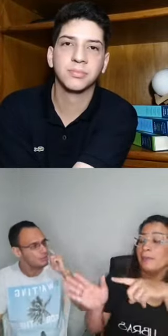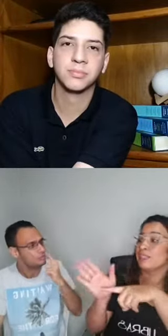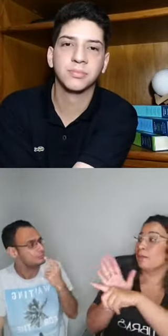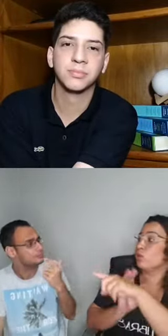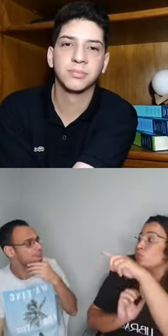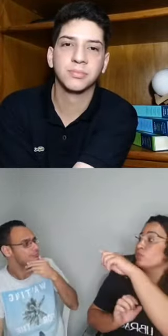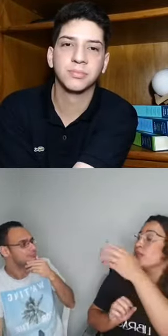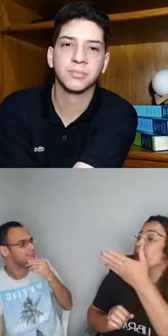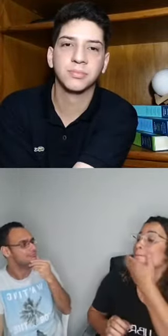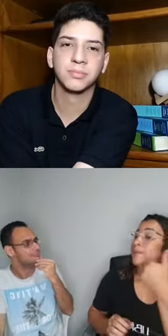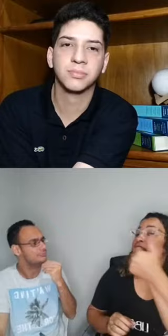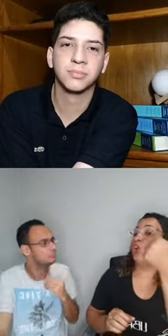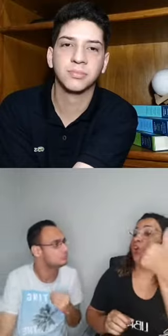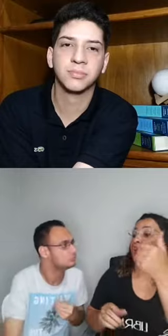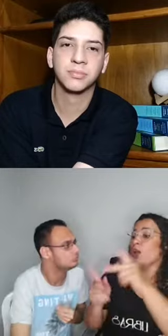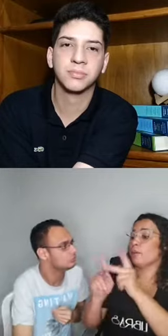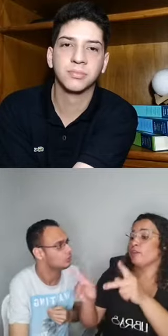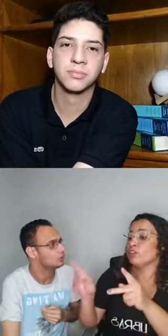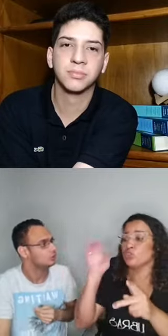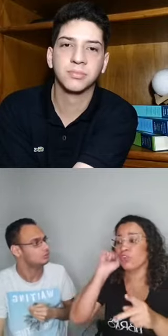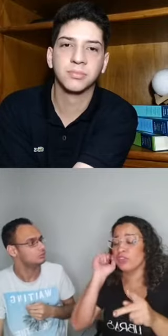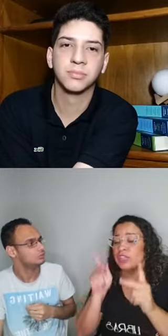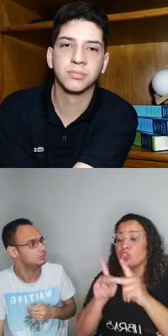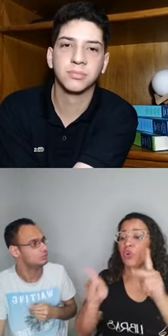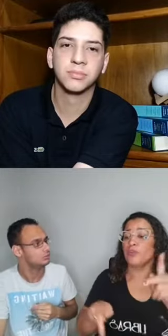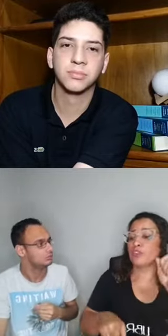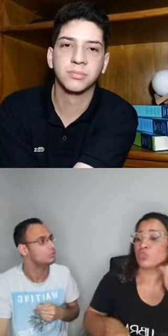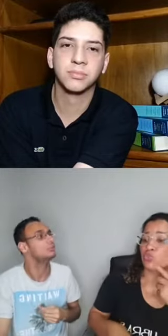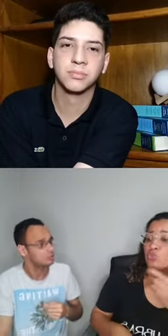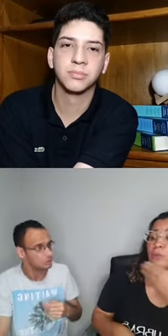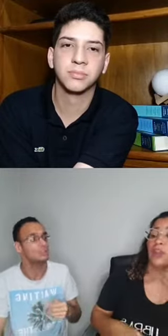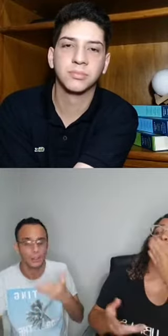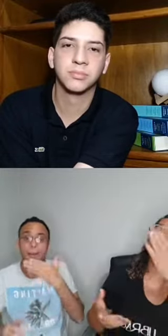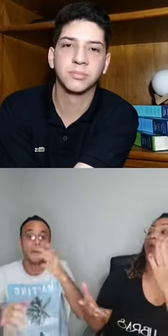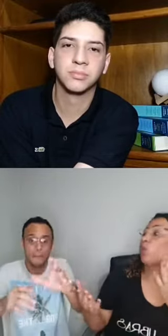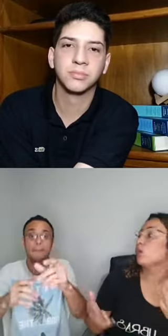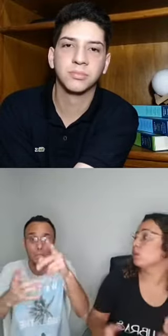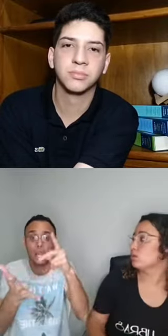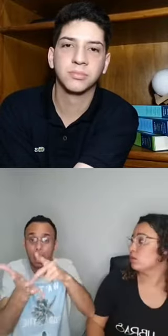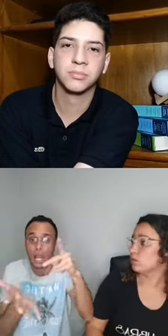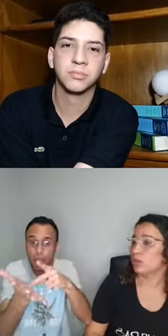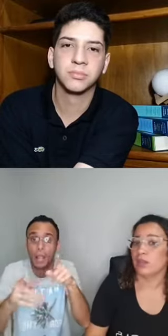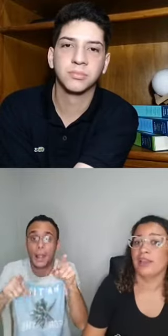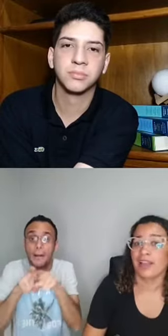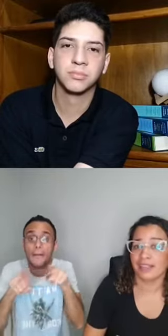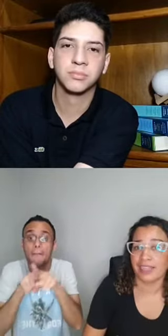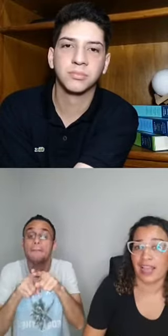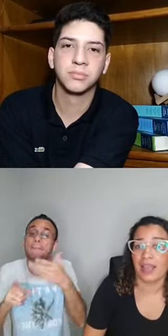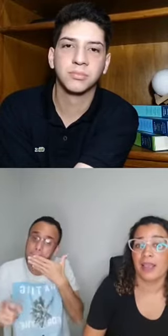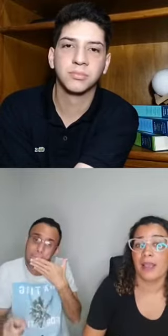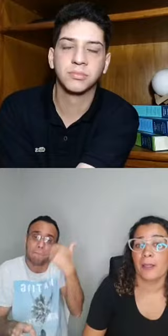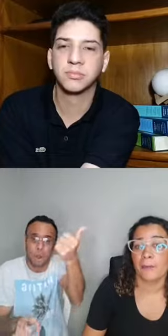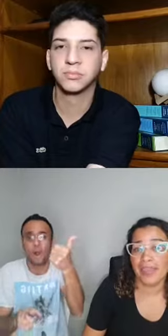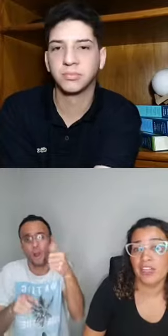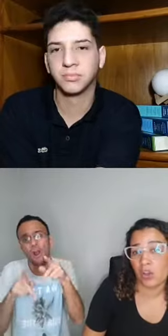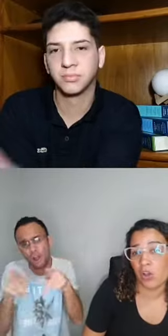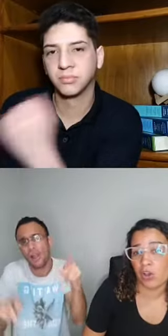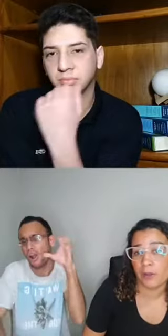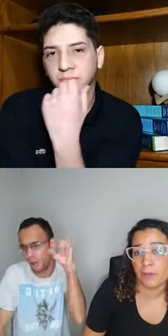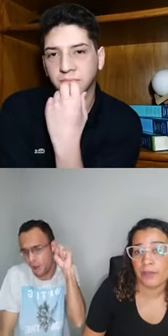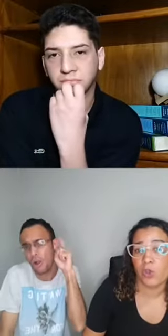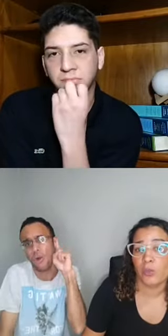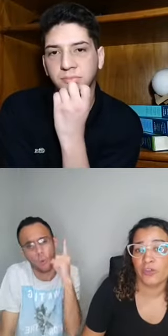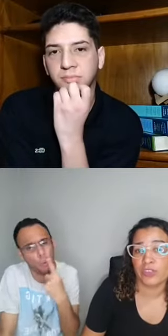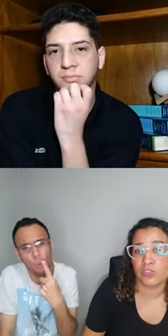Né? Mas a pergunta é sempre, melhor, professor ouvinte ou professor surdo? Melhor qual? Ah, tá.